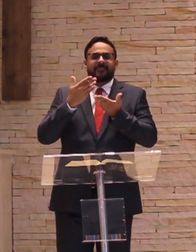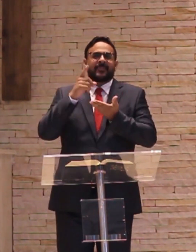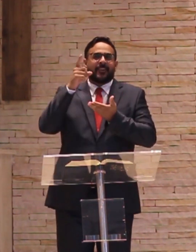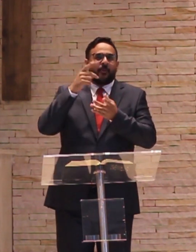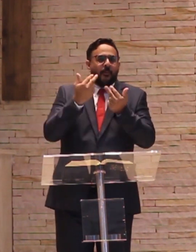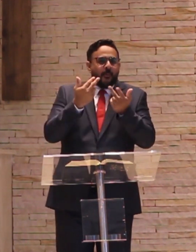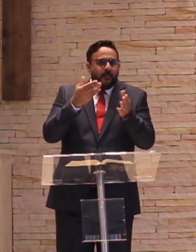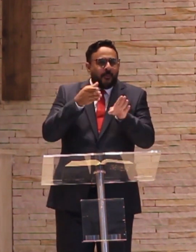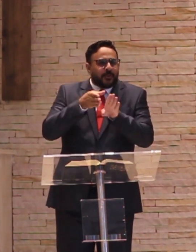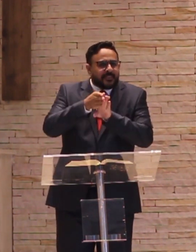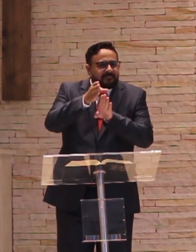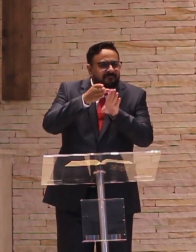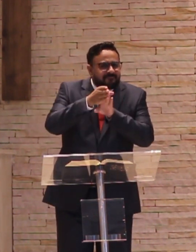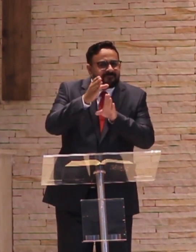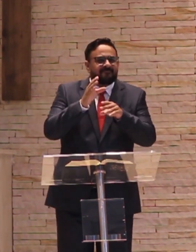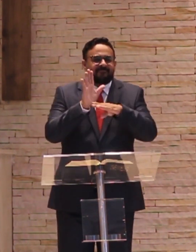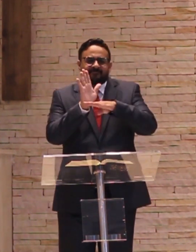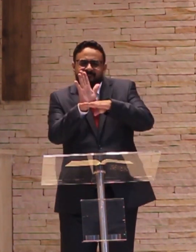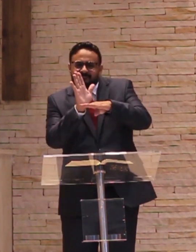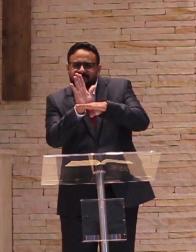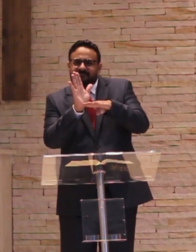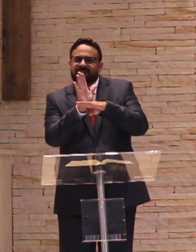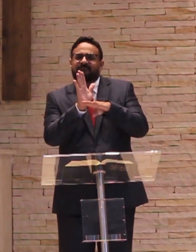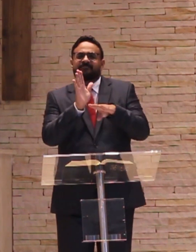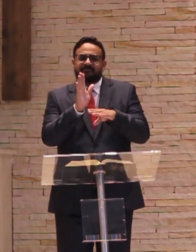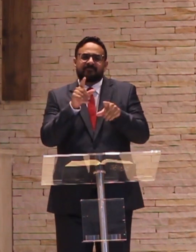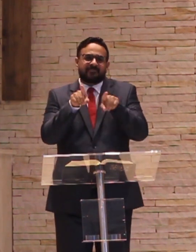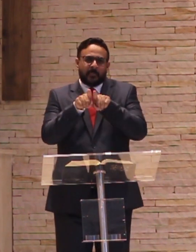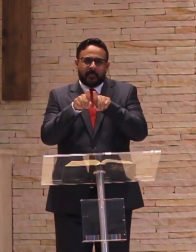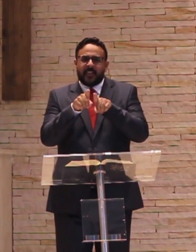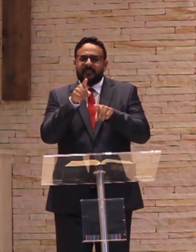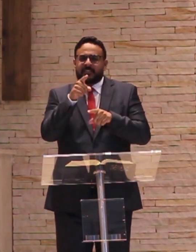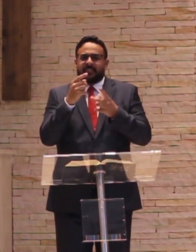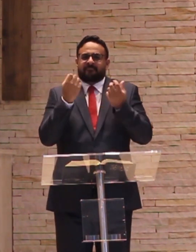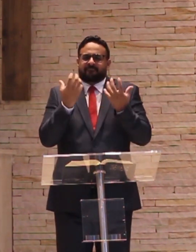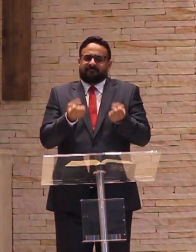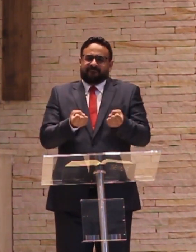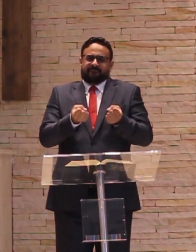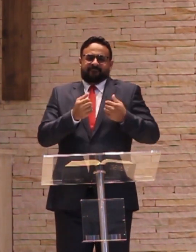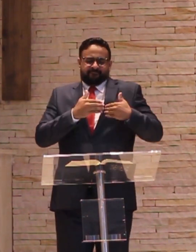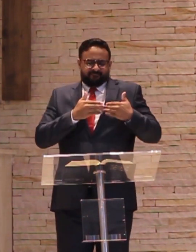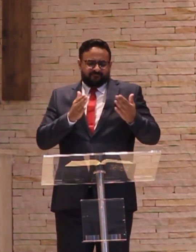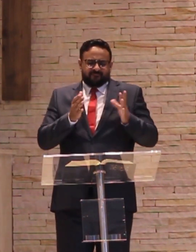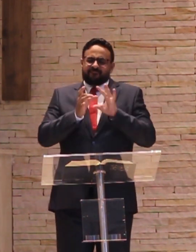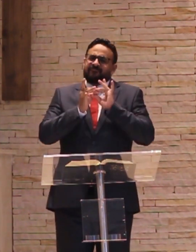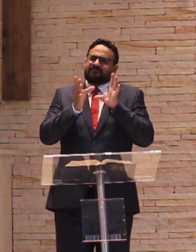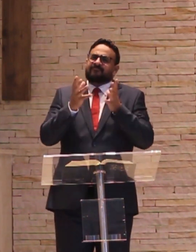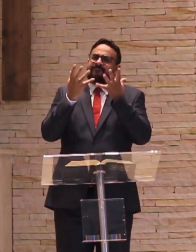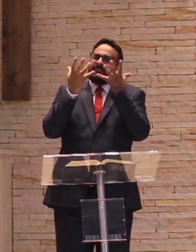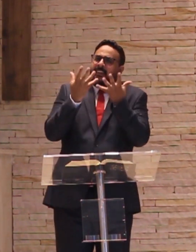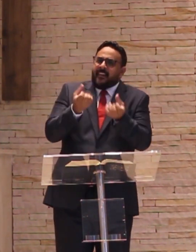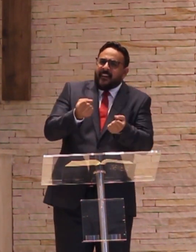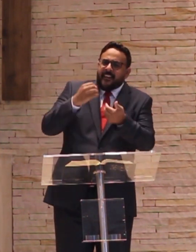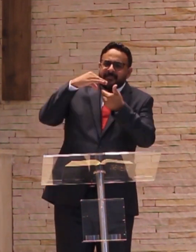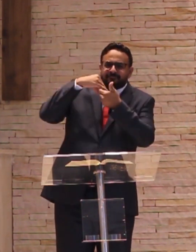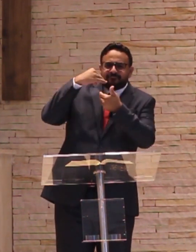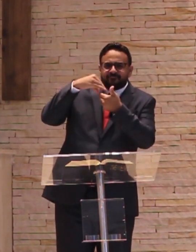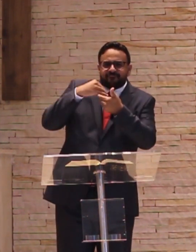nossa alma para poder ter um encontro com Deus, assim receber os seus aconselhamentos, as suas instruções e